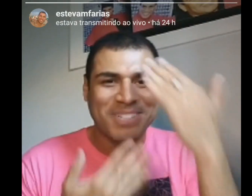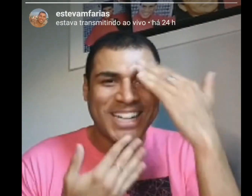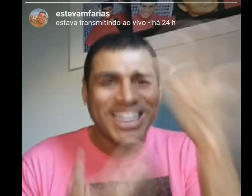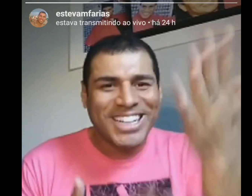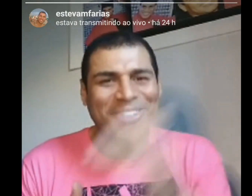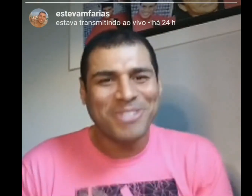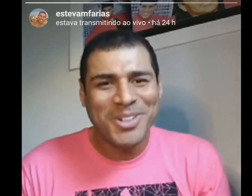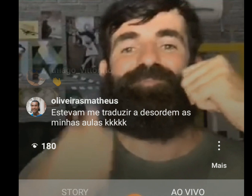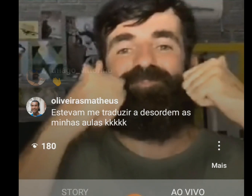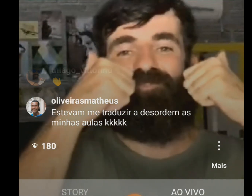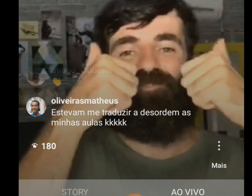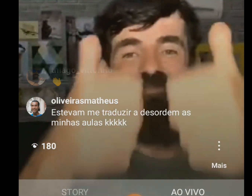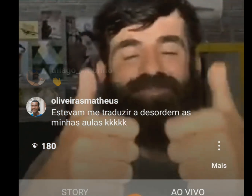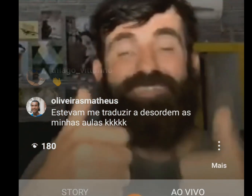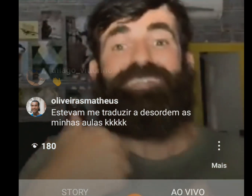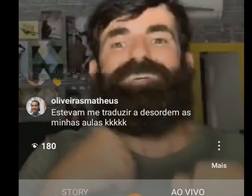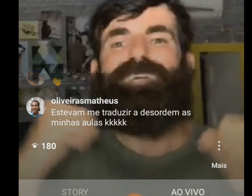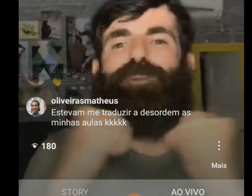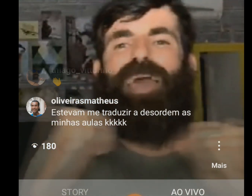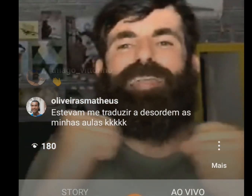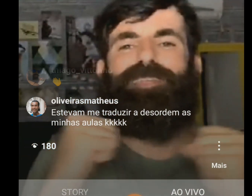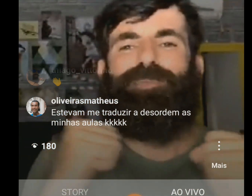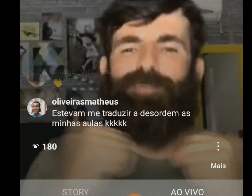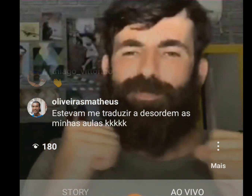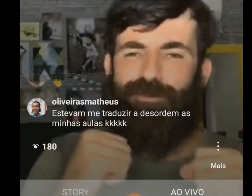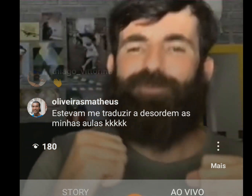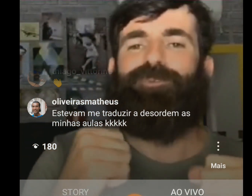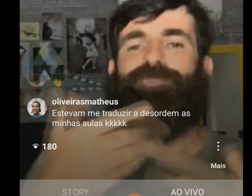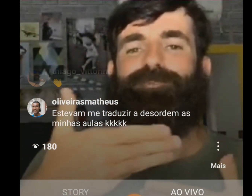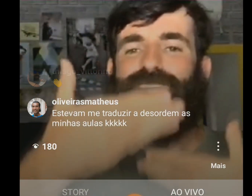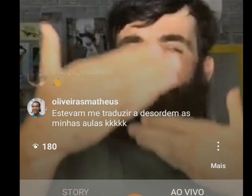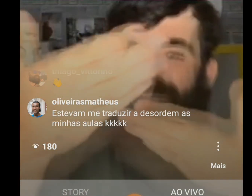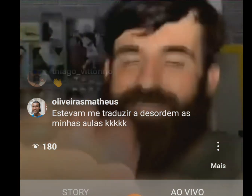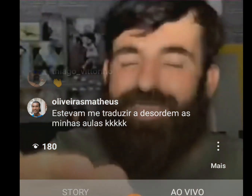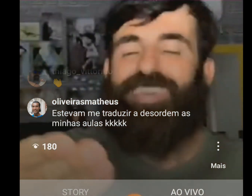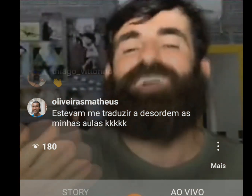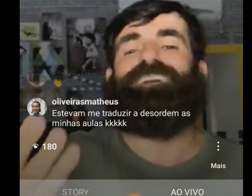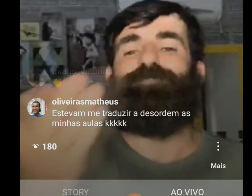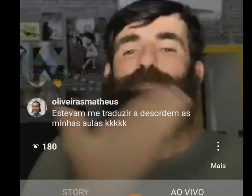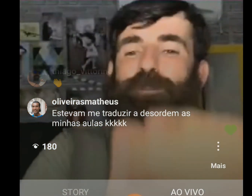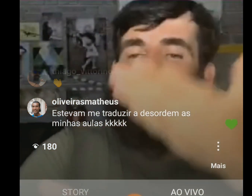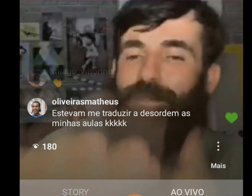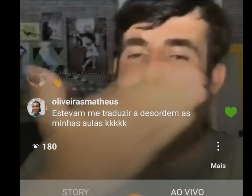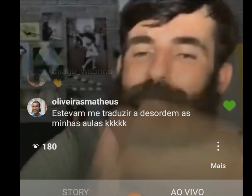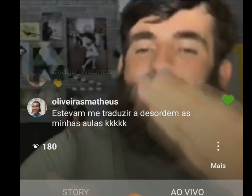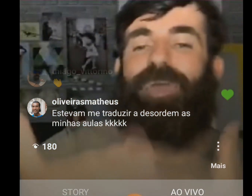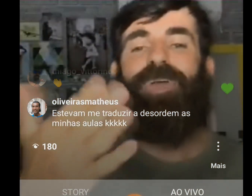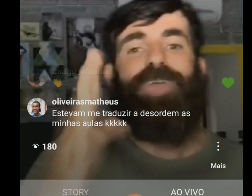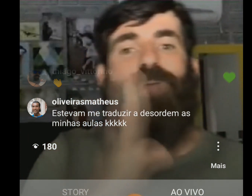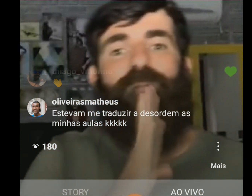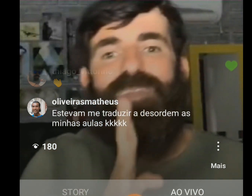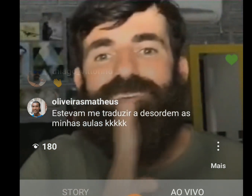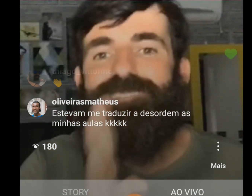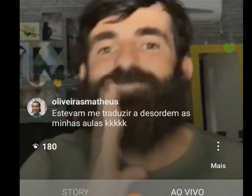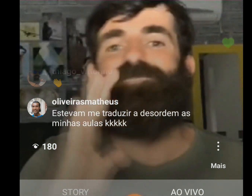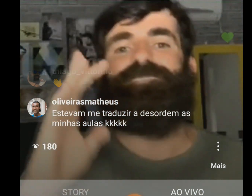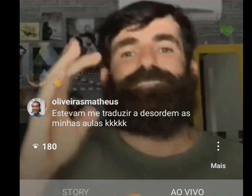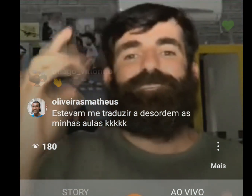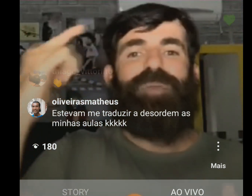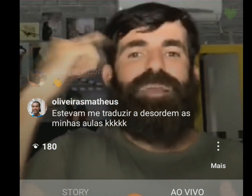Obrigadão, viu? Eu adorei você ter me convidado, a gente compartilhar isso, conhecer, quebrar